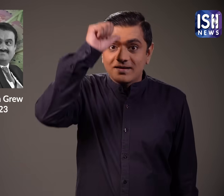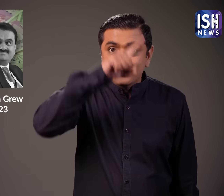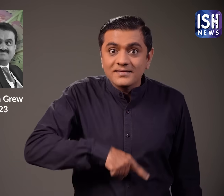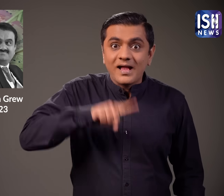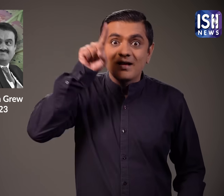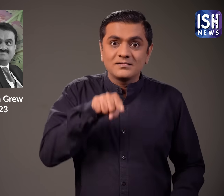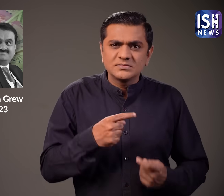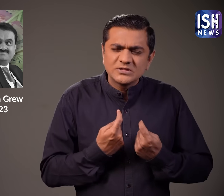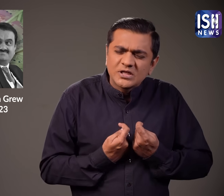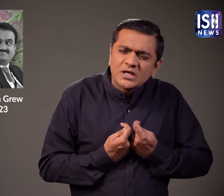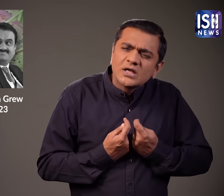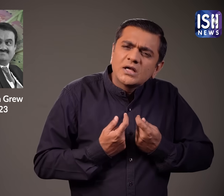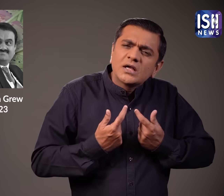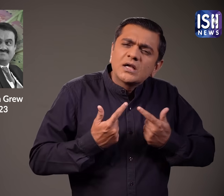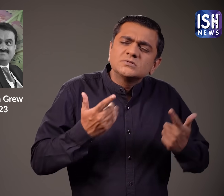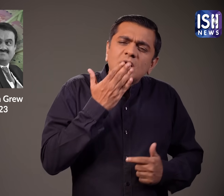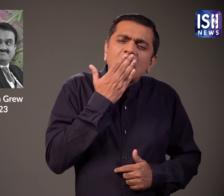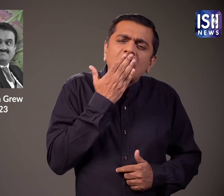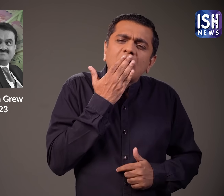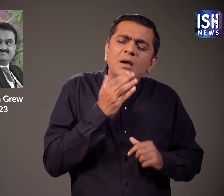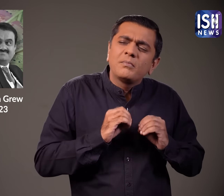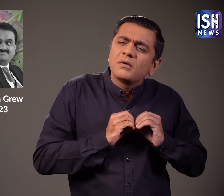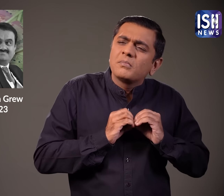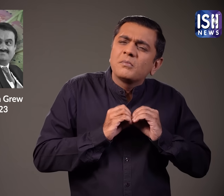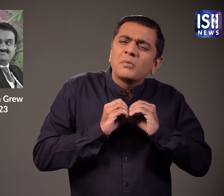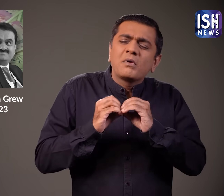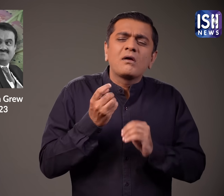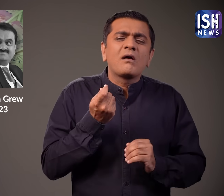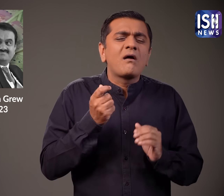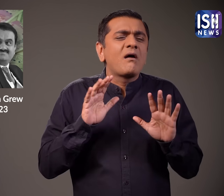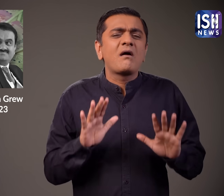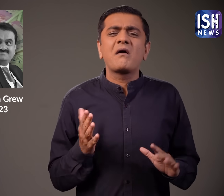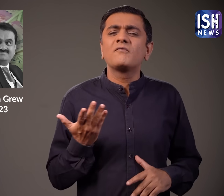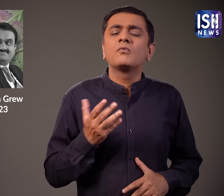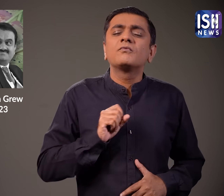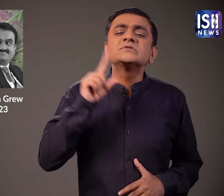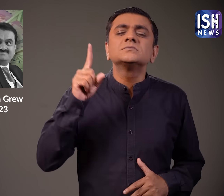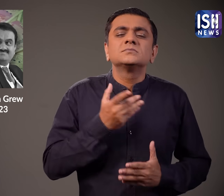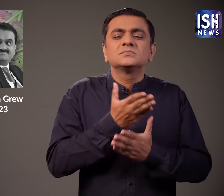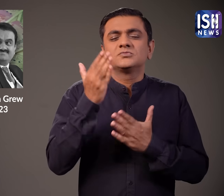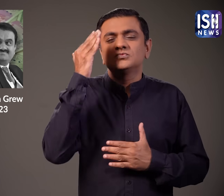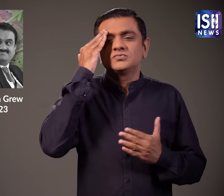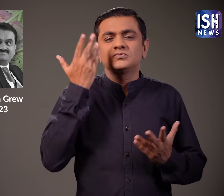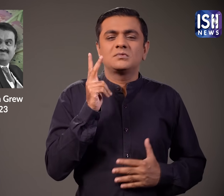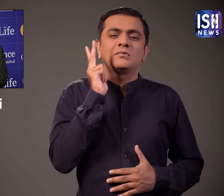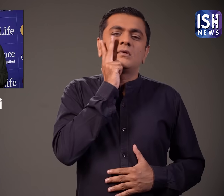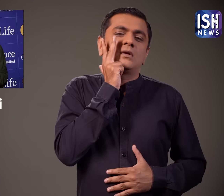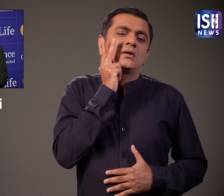ये तो सबी जानते हैं कि भारत के सबसे अमीर आत्मी मुकेश अम्बानी टॉप अरब पद्यों में